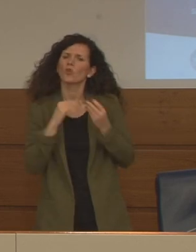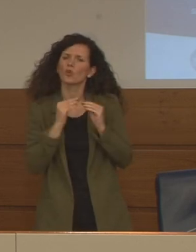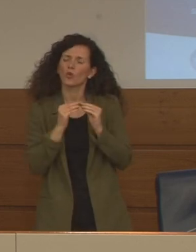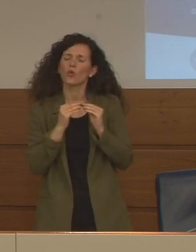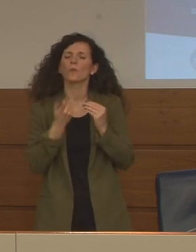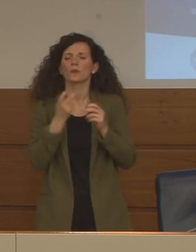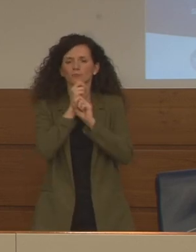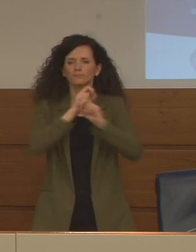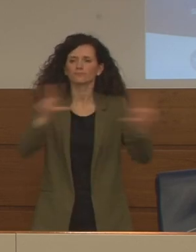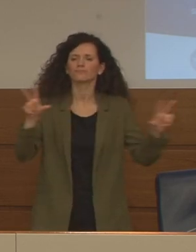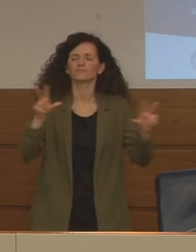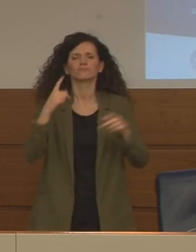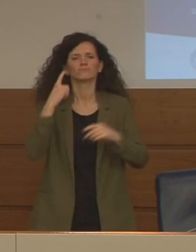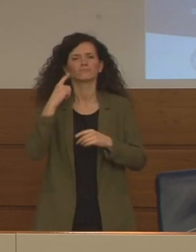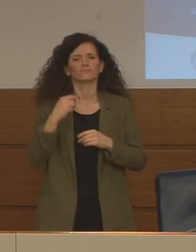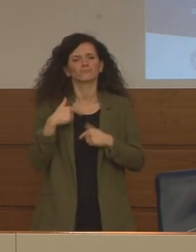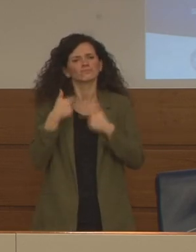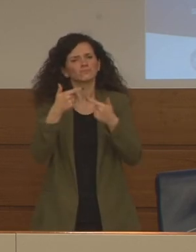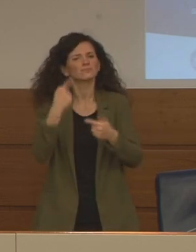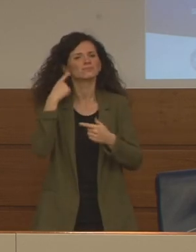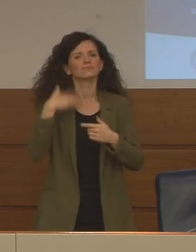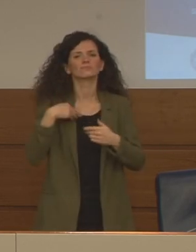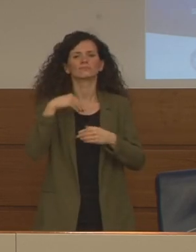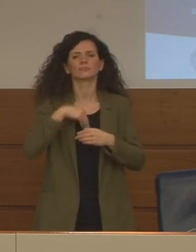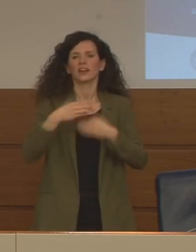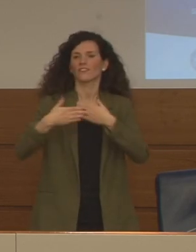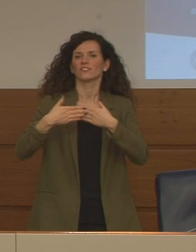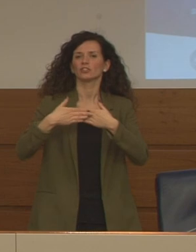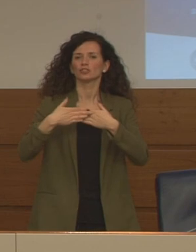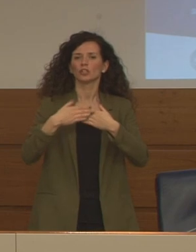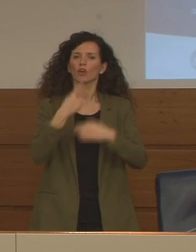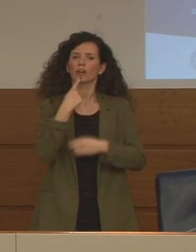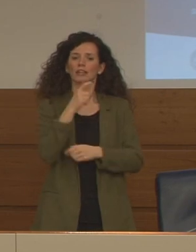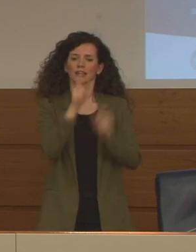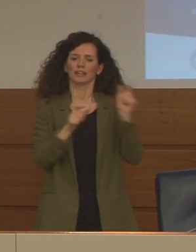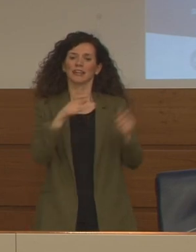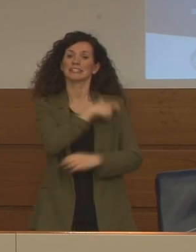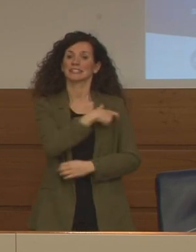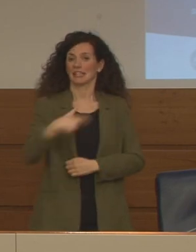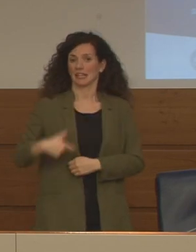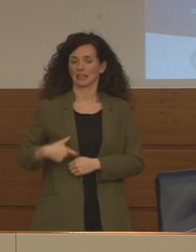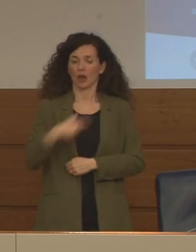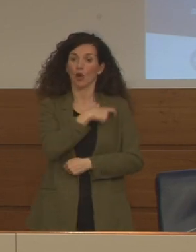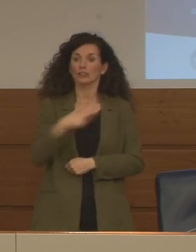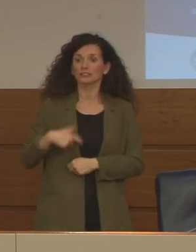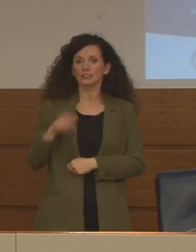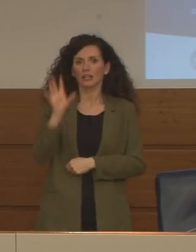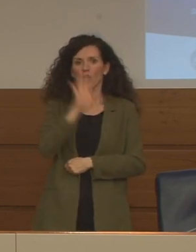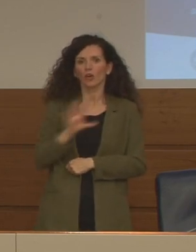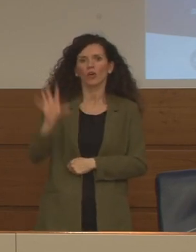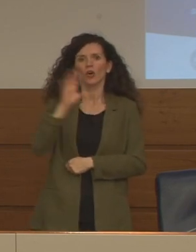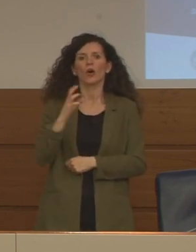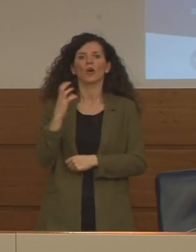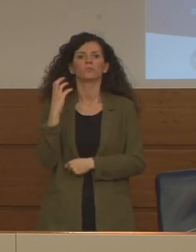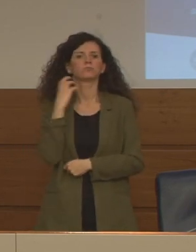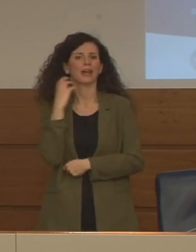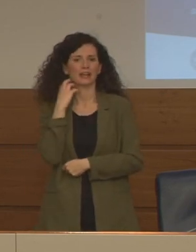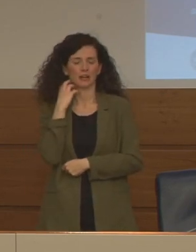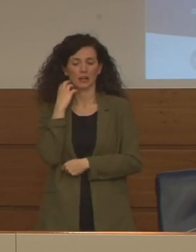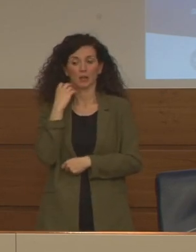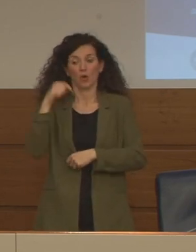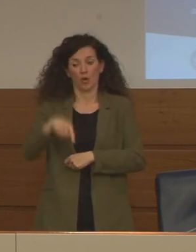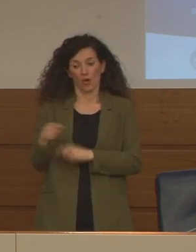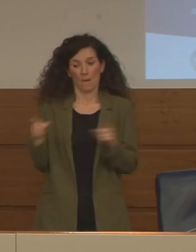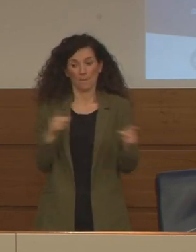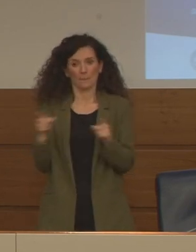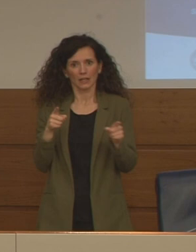ai sindaci dell'area della bergamasca che in questo periodo stanno insieme con tutte